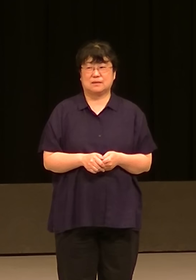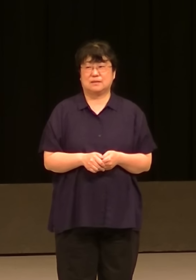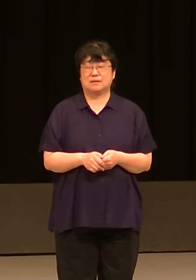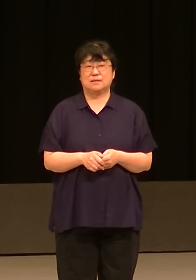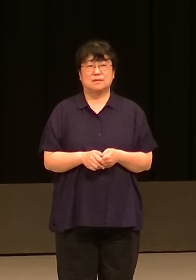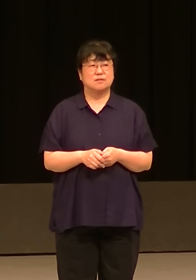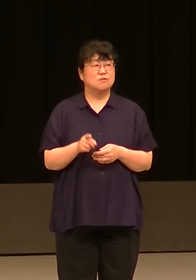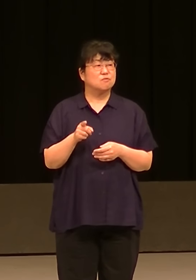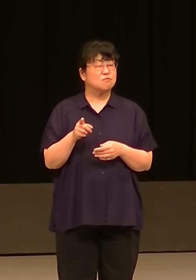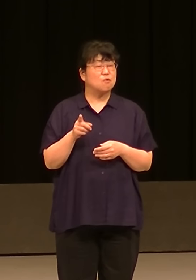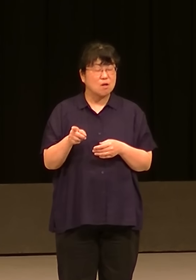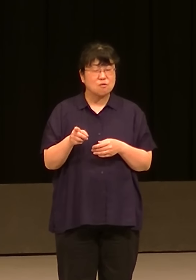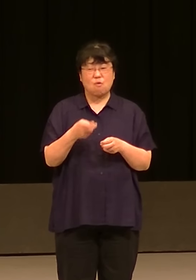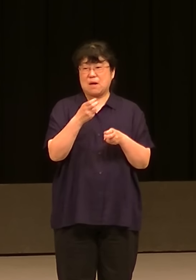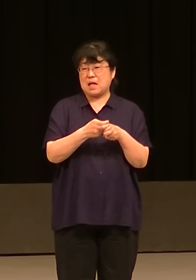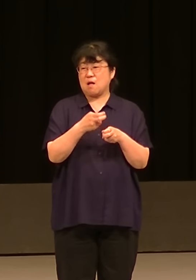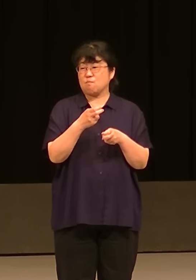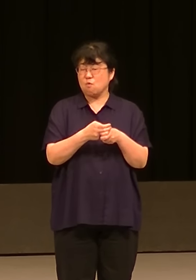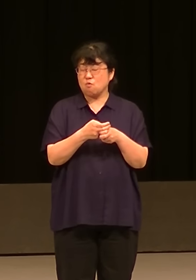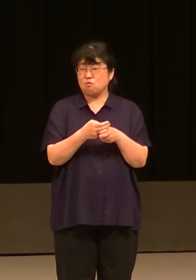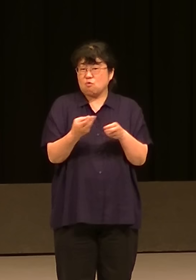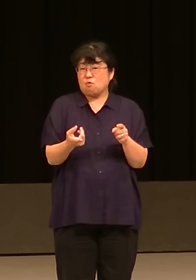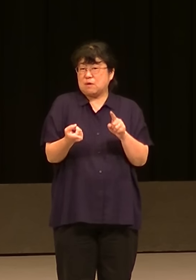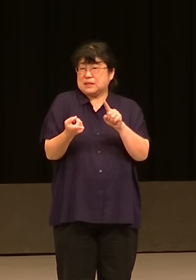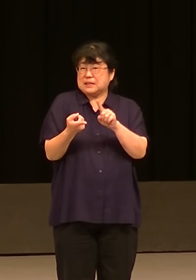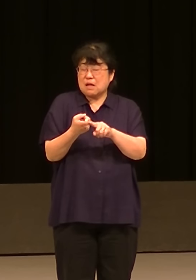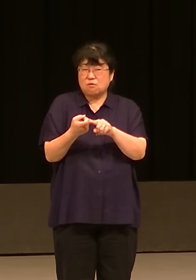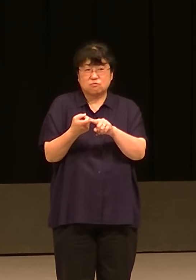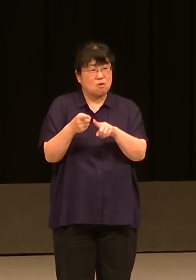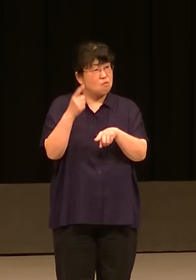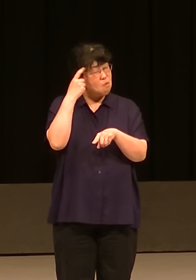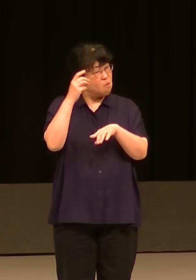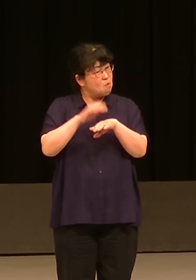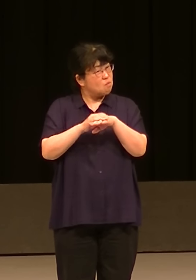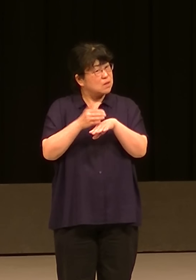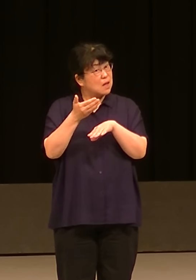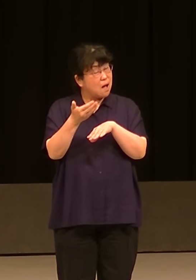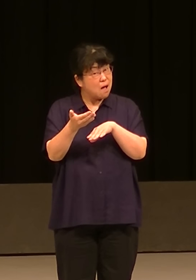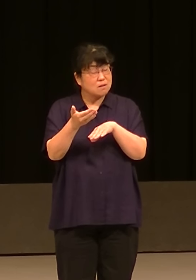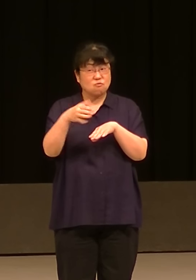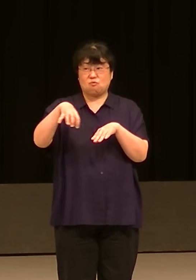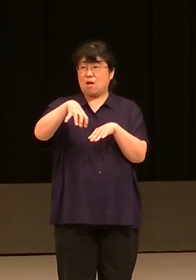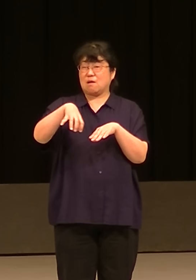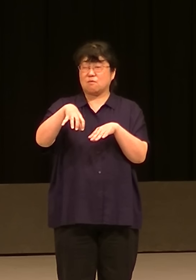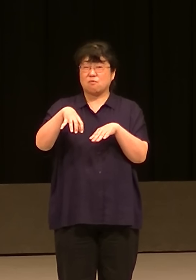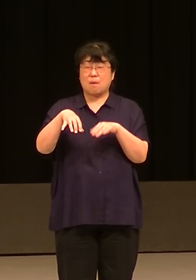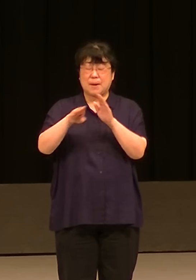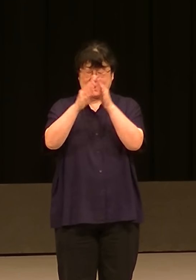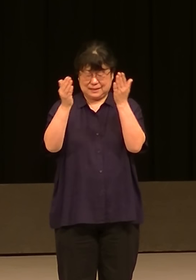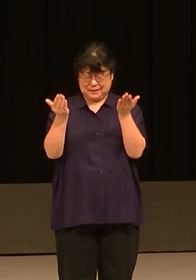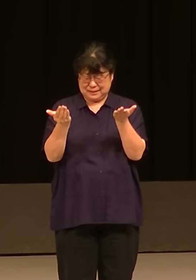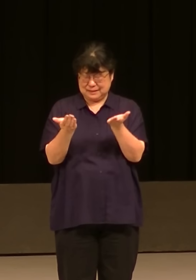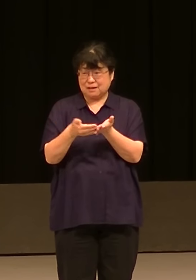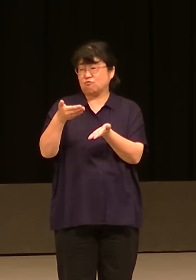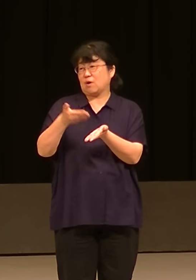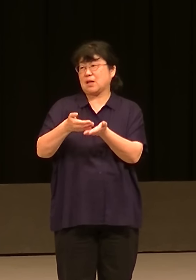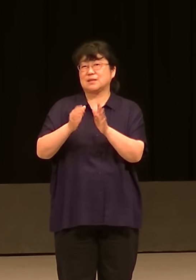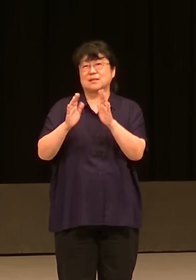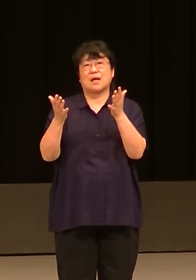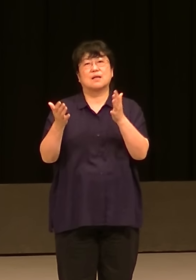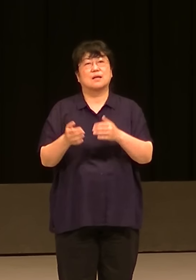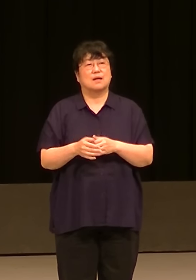れらのことと憲法との整合性をどう考えているかなどということについては一言も言及があり